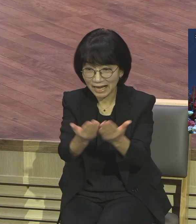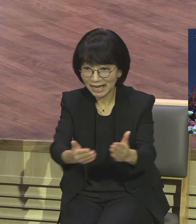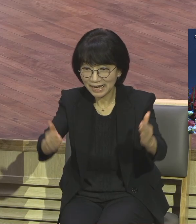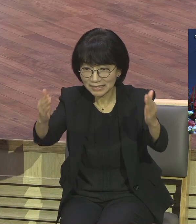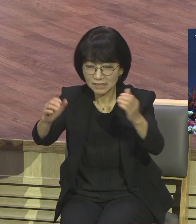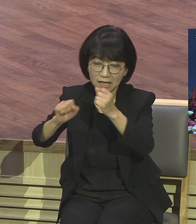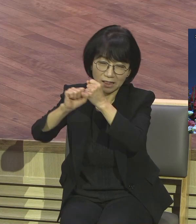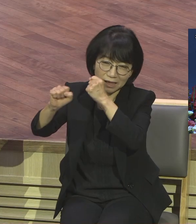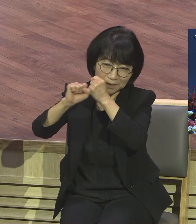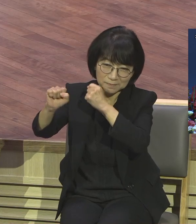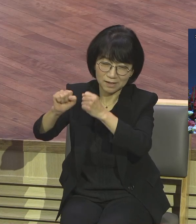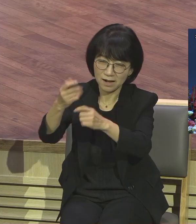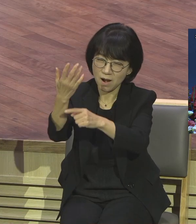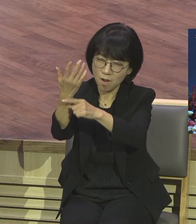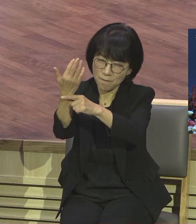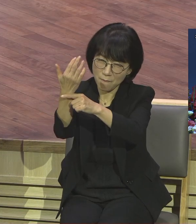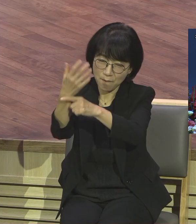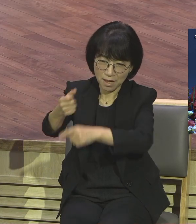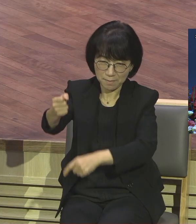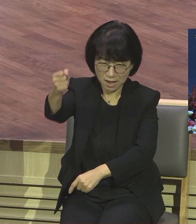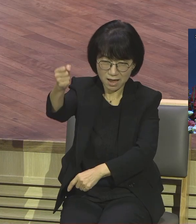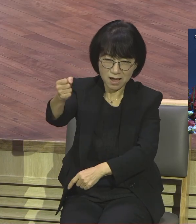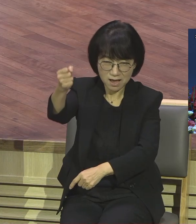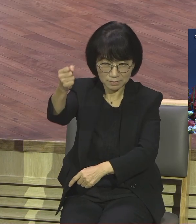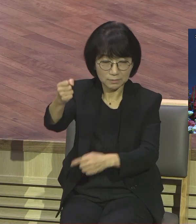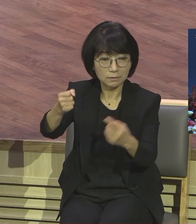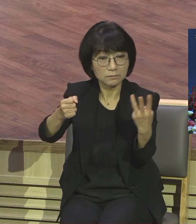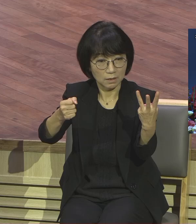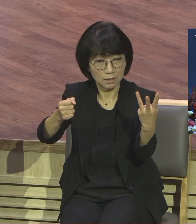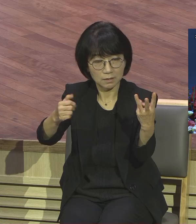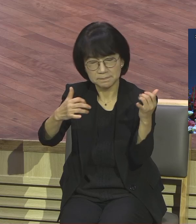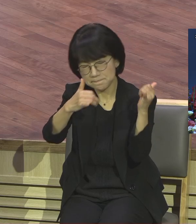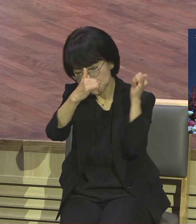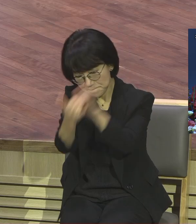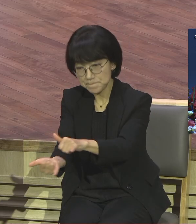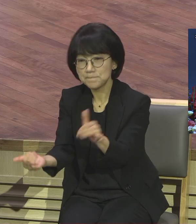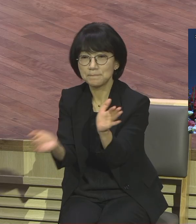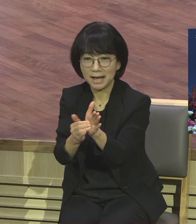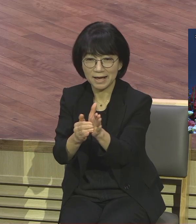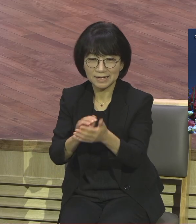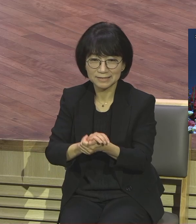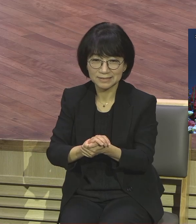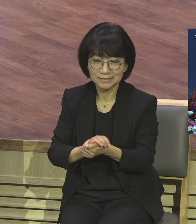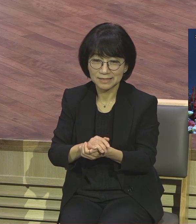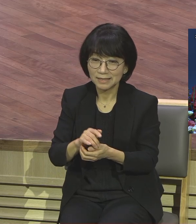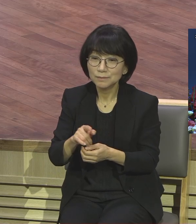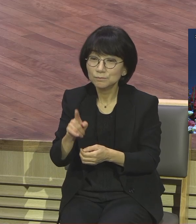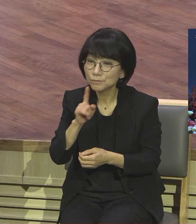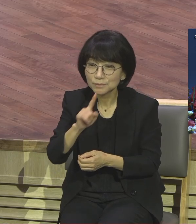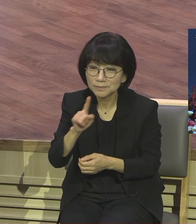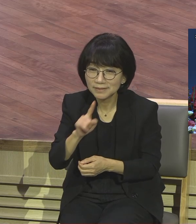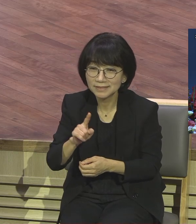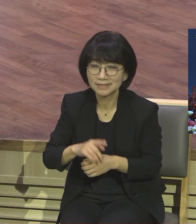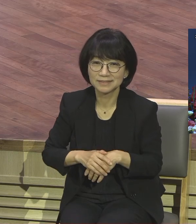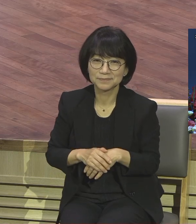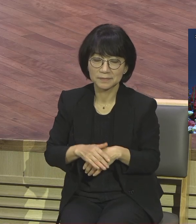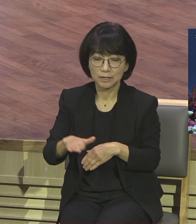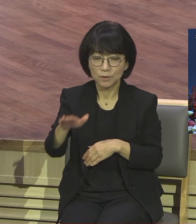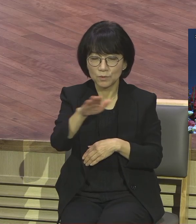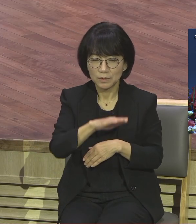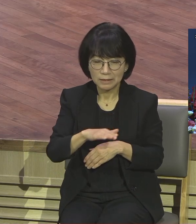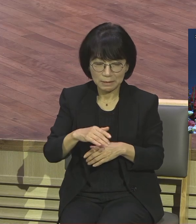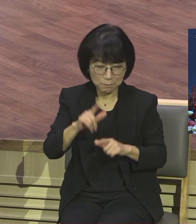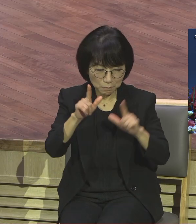나팔. 자, 우리의 모습과 행품과 상관없이 뭐요? 하나님은 뭐, 이게 무슨 뜻입니까? 언약